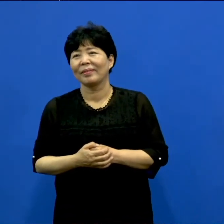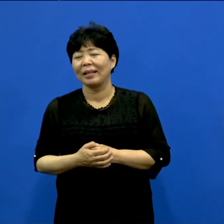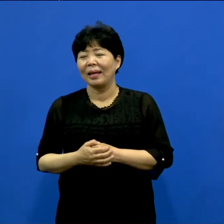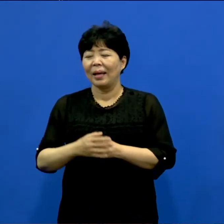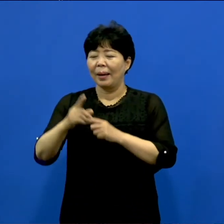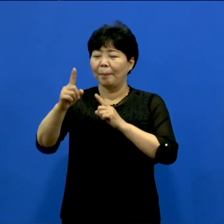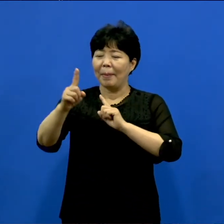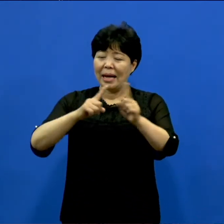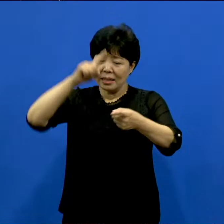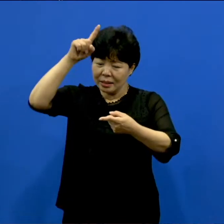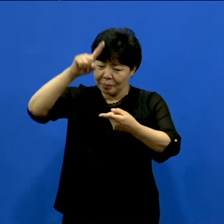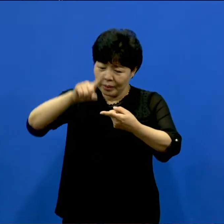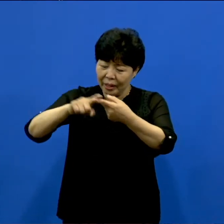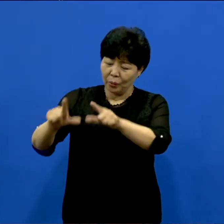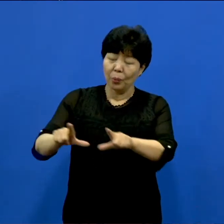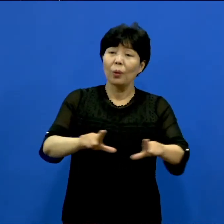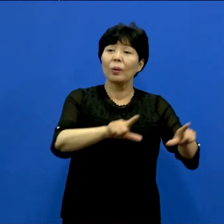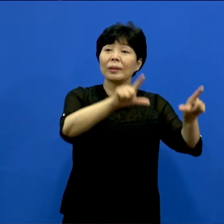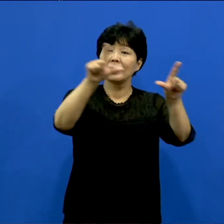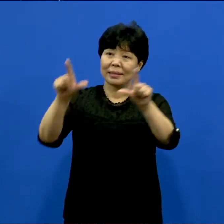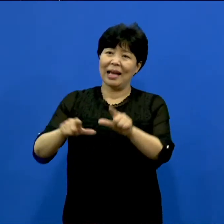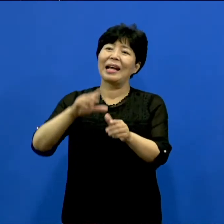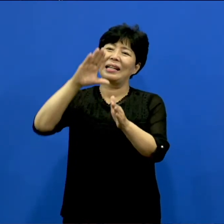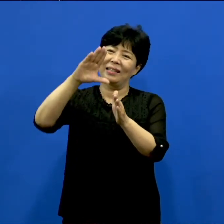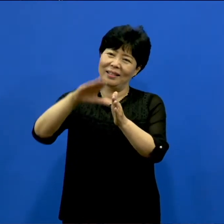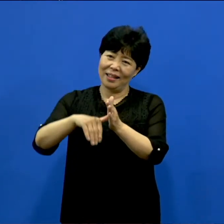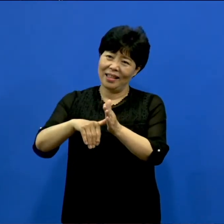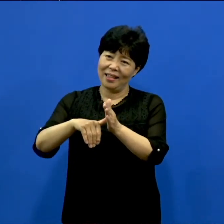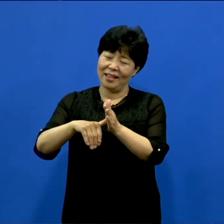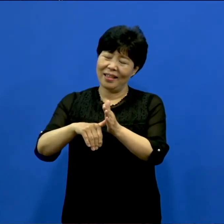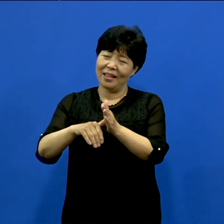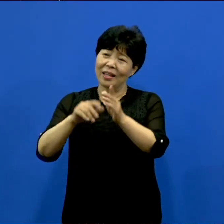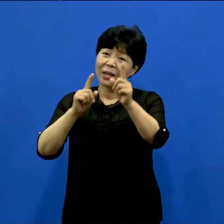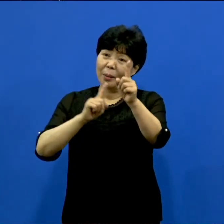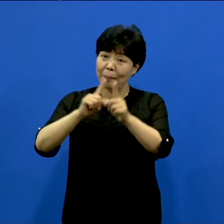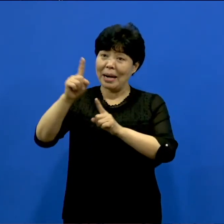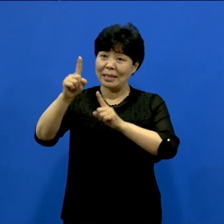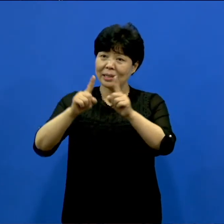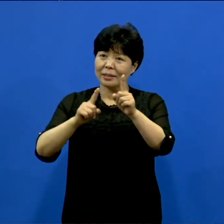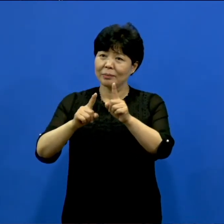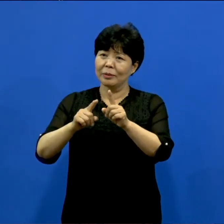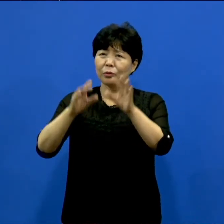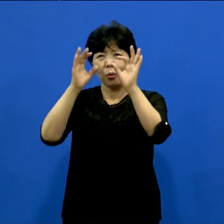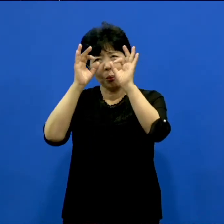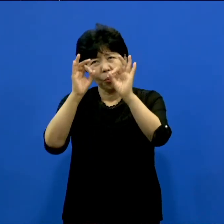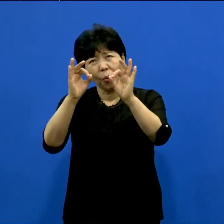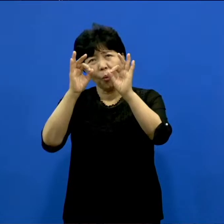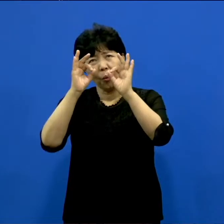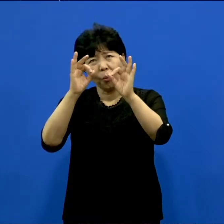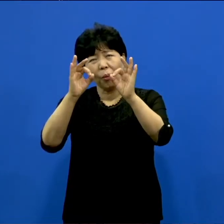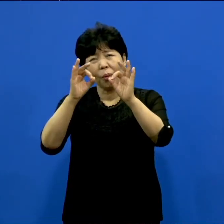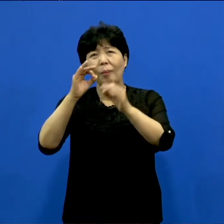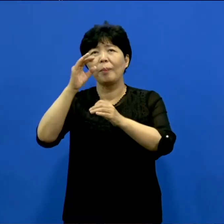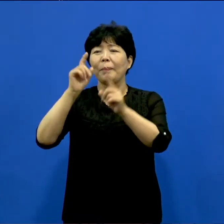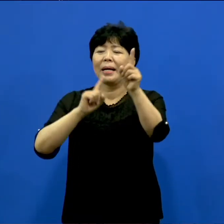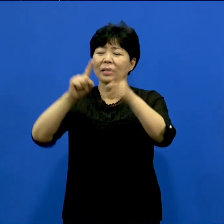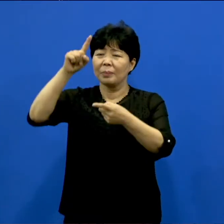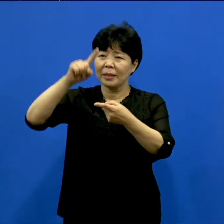말씀대로 살 때 그 삶이 오랫동안 축적이 되면 하나님에 대한 기대가 있어요.